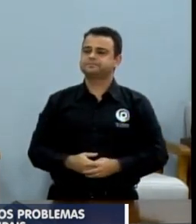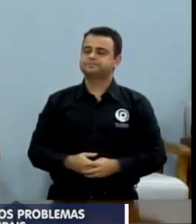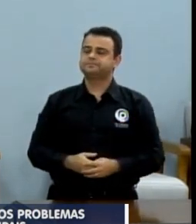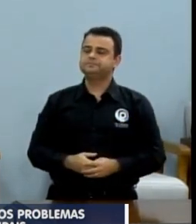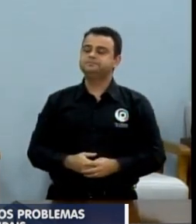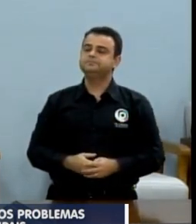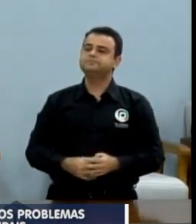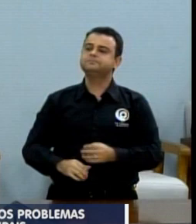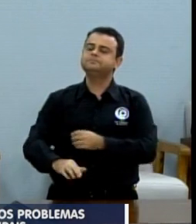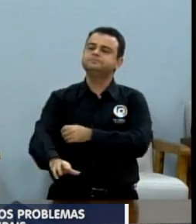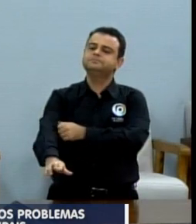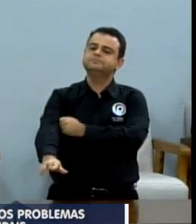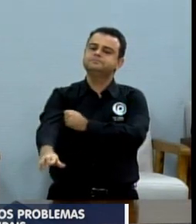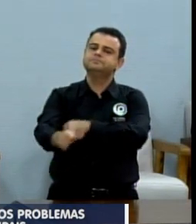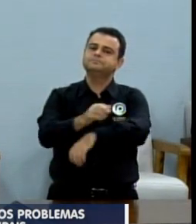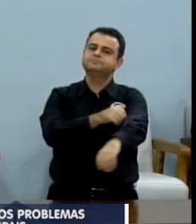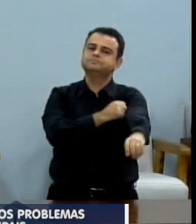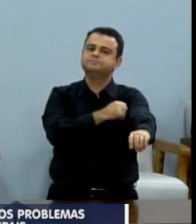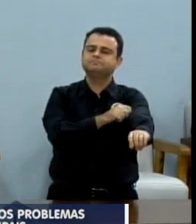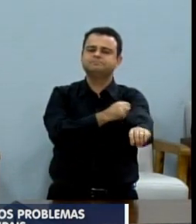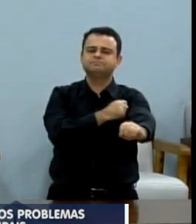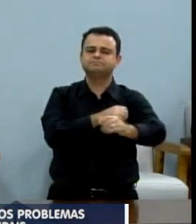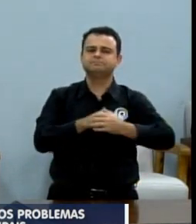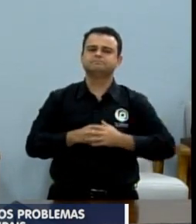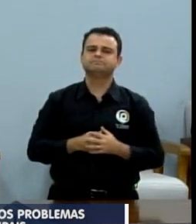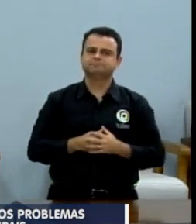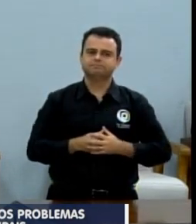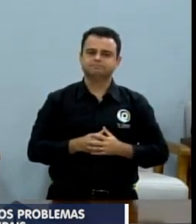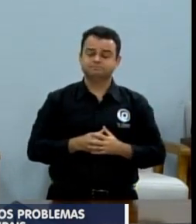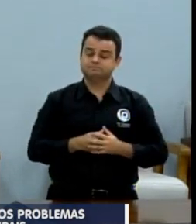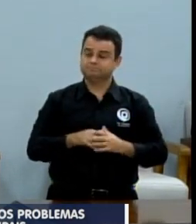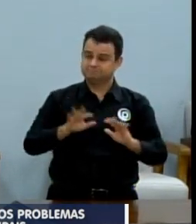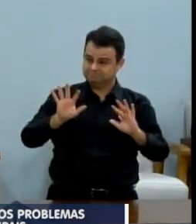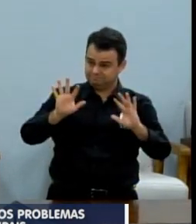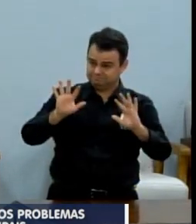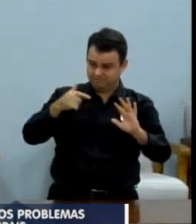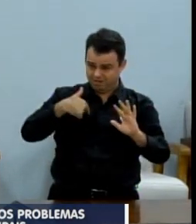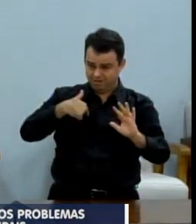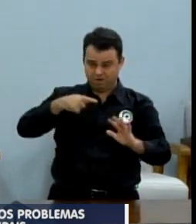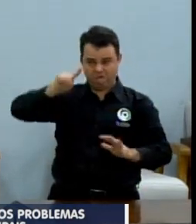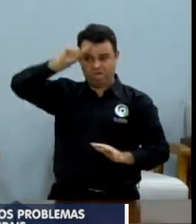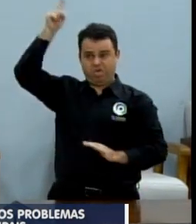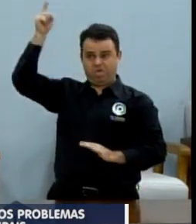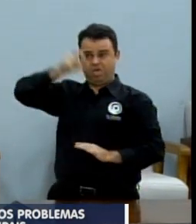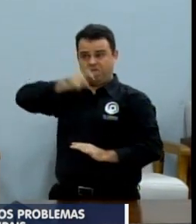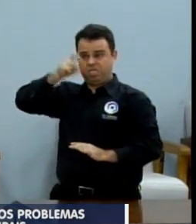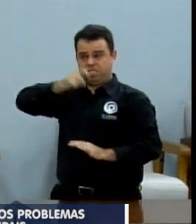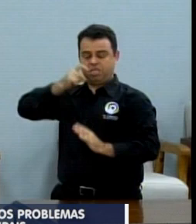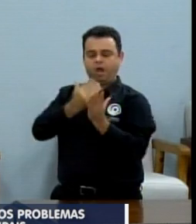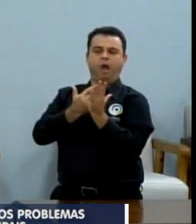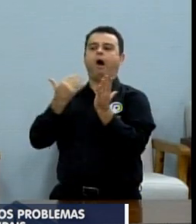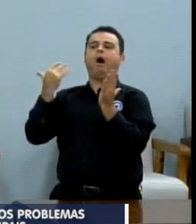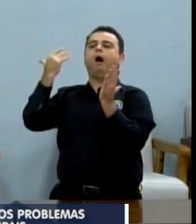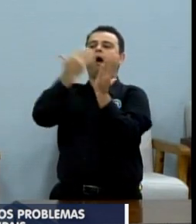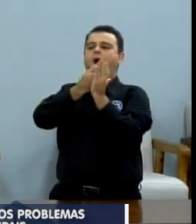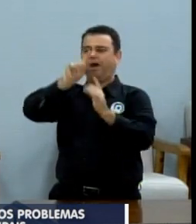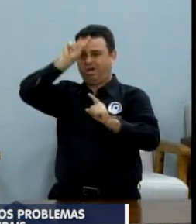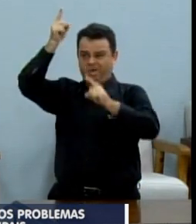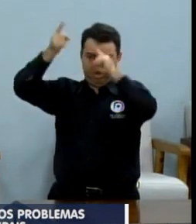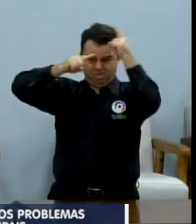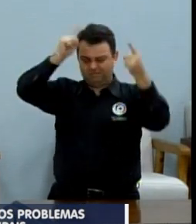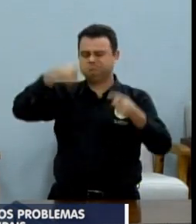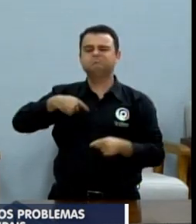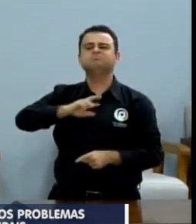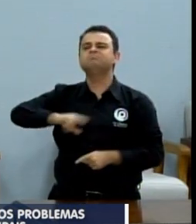então É possível entender que eu não tô fazendo nenhuma ficção nenhum exagero não tô não tô